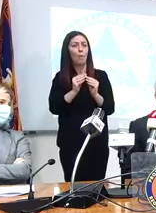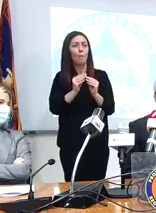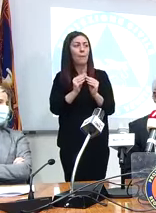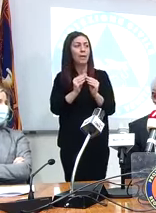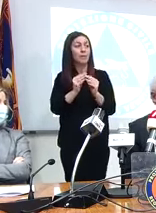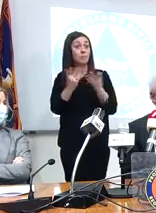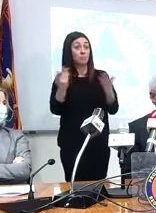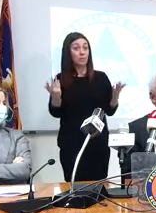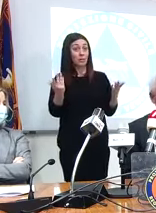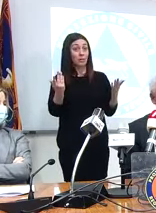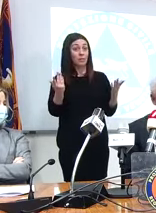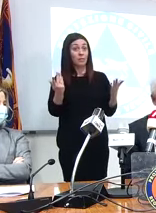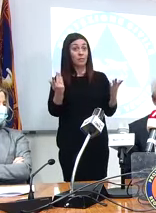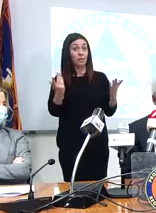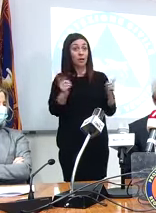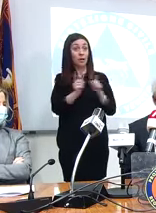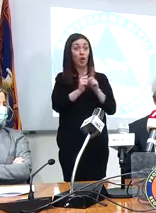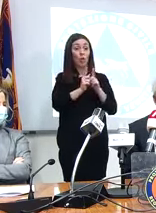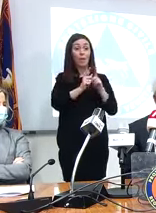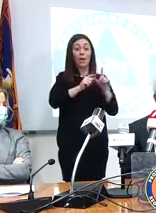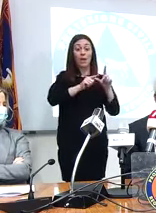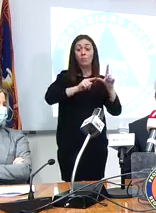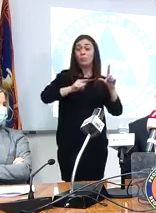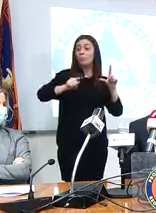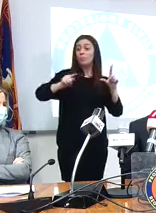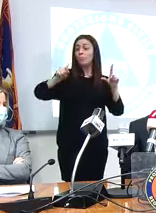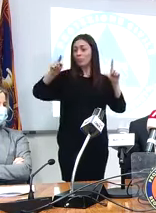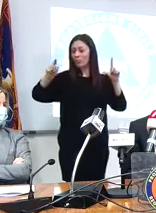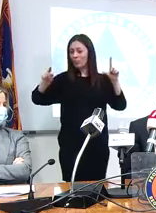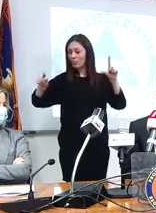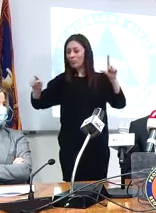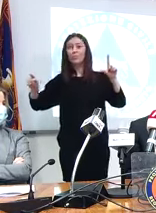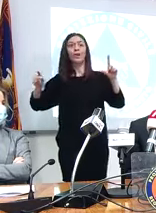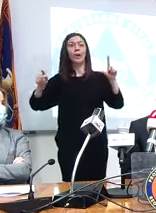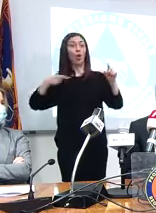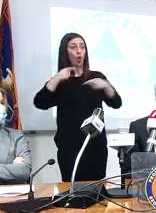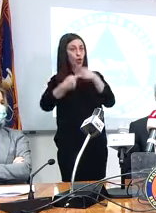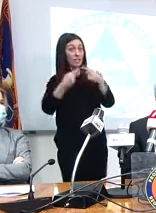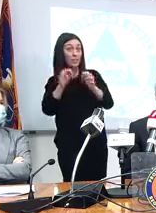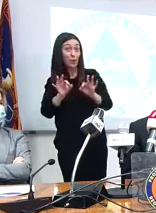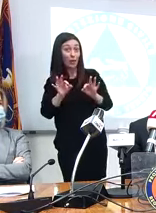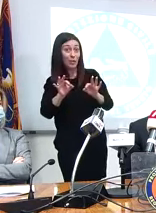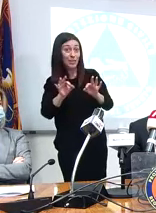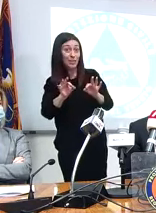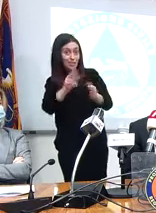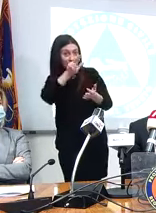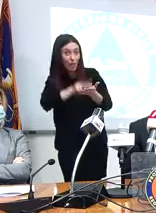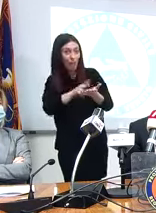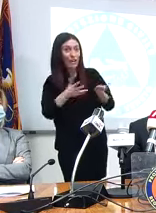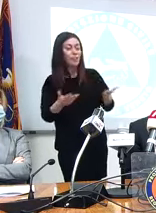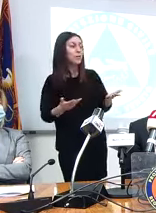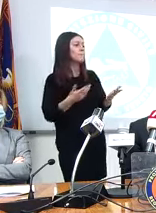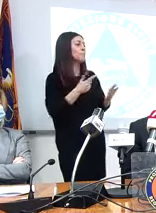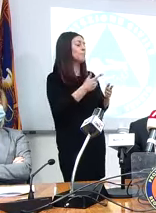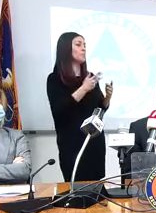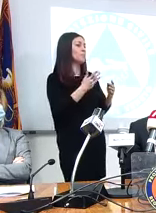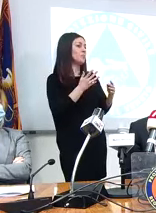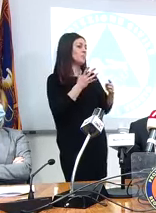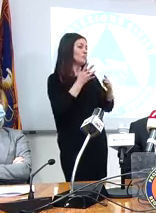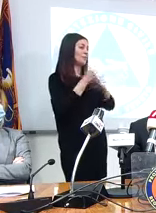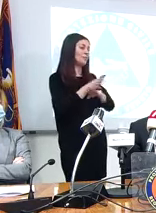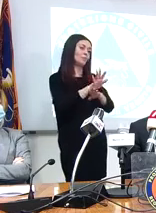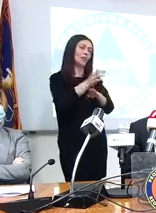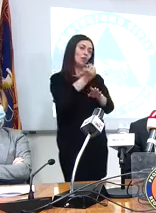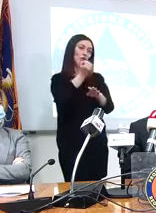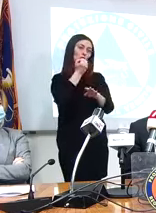questo trend durerà come tutti ci auguriamo? Scusa, ma perché invece, perdona se approfitto della tua domanda,